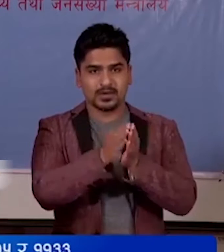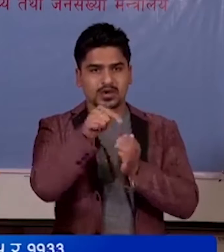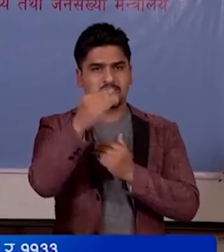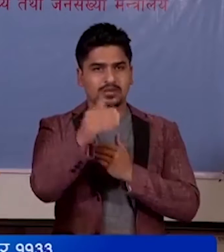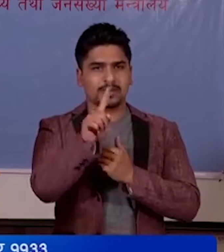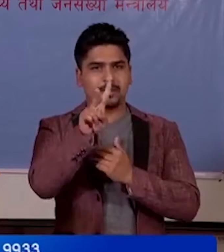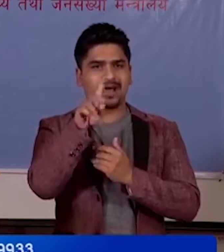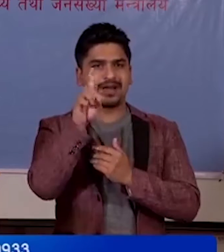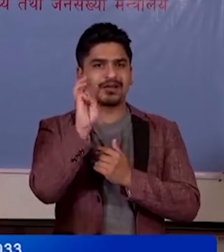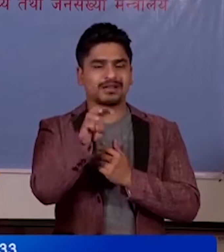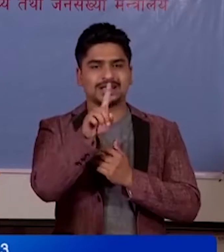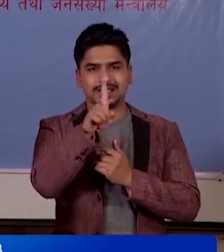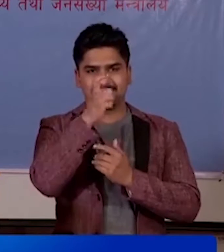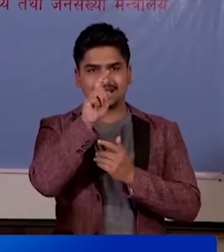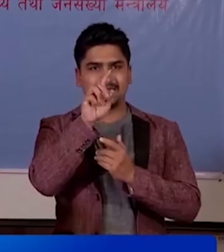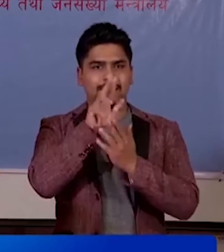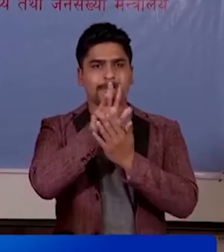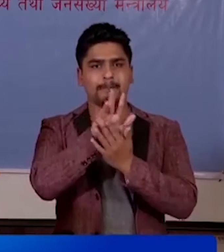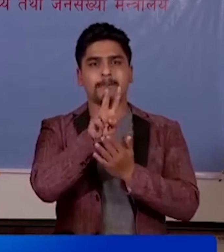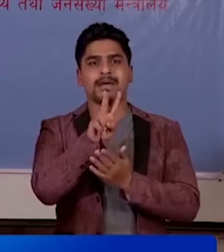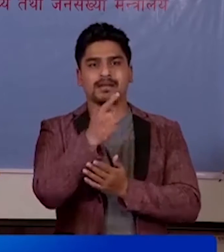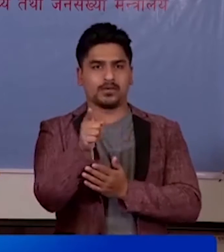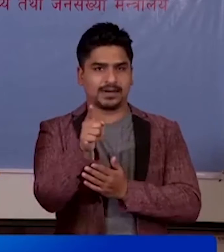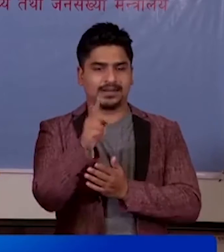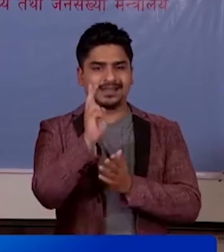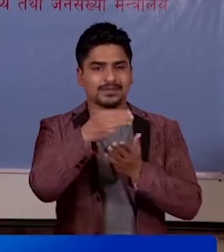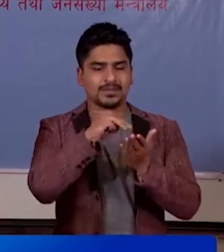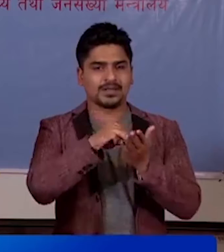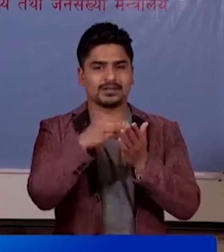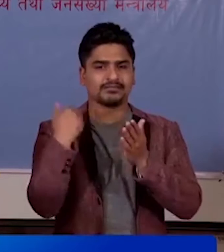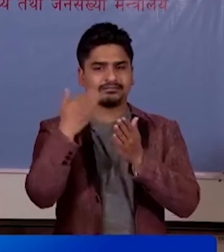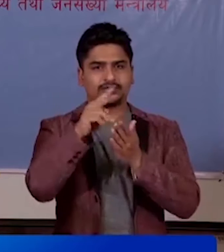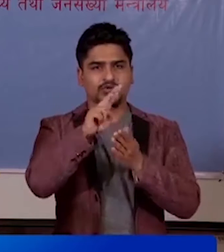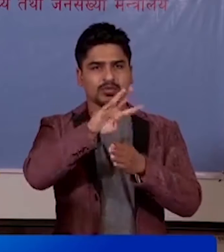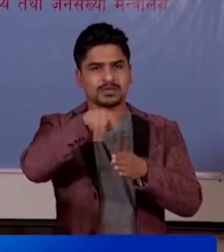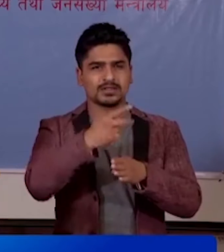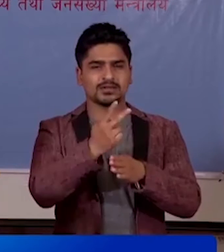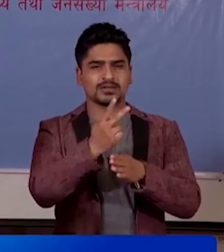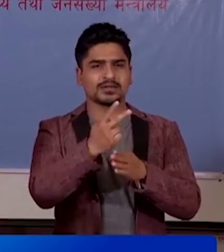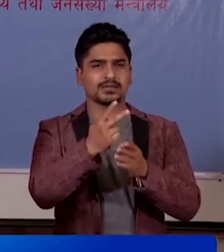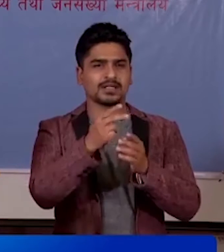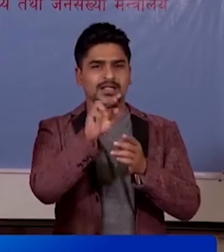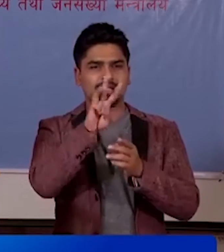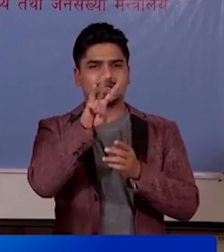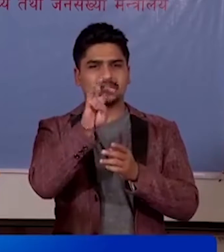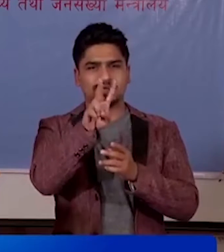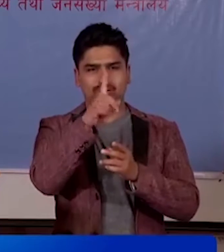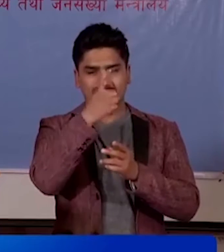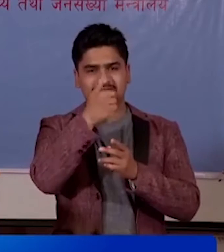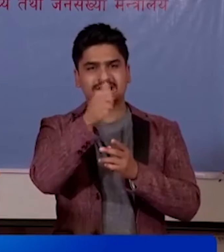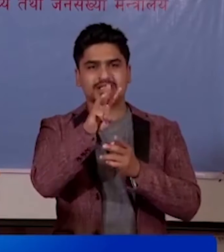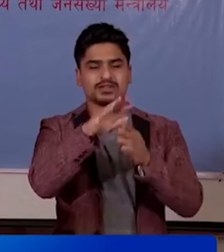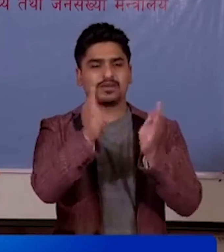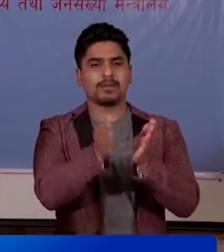अहिलेसम्म 12,192 वटा हो। त्यसमध्ये गत 24 घण्टामा 3,263 वटा भएका छन्। यसरी